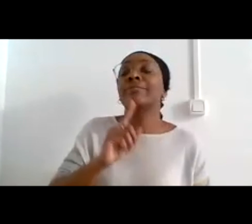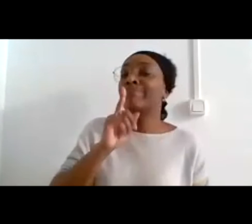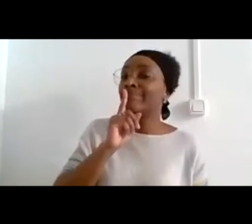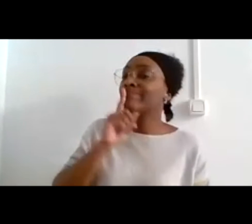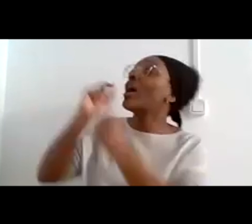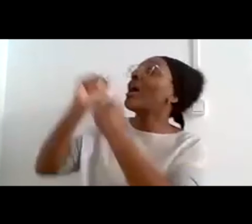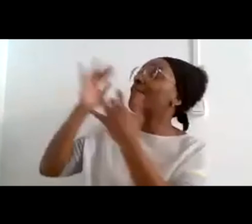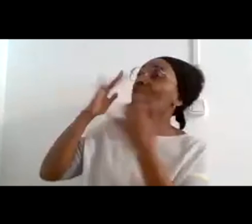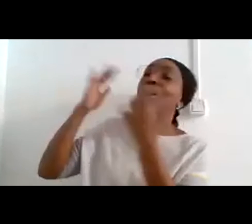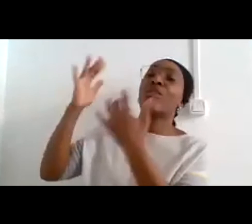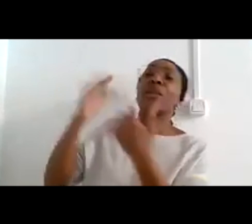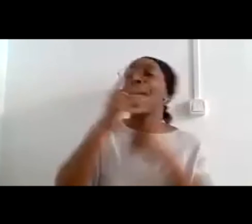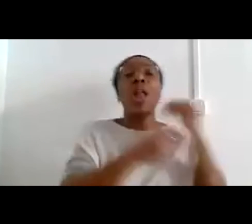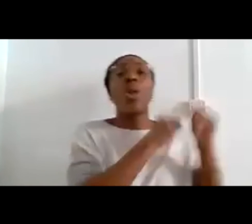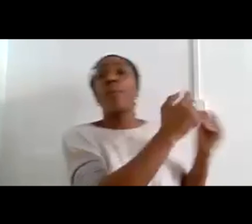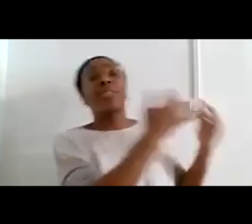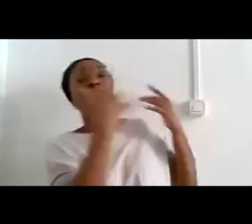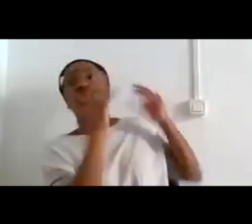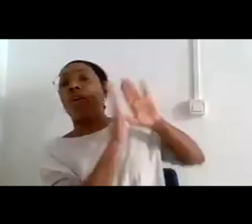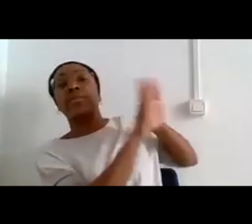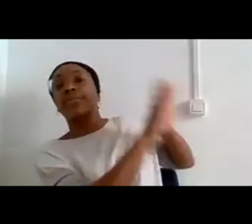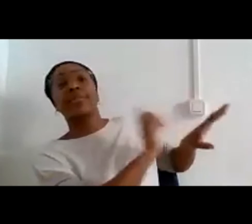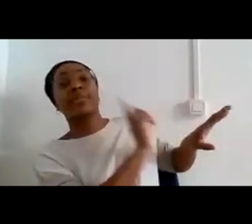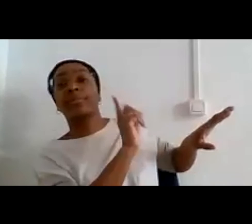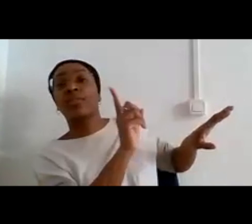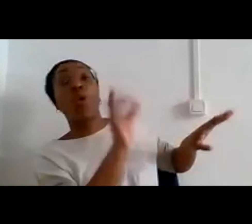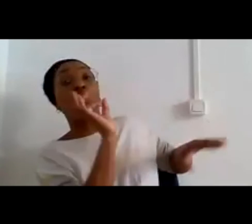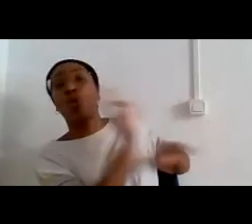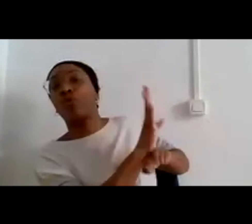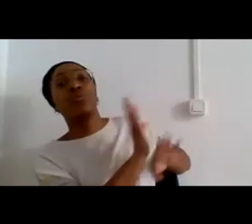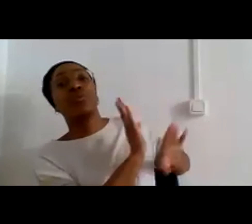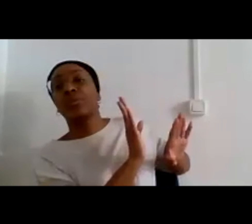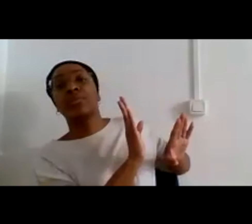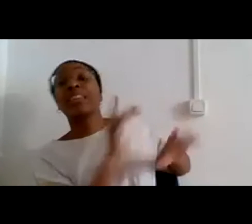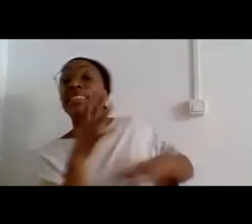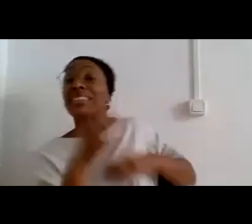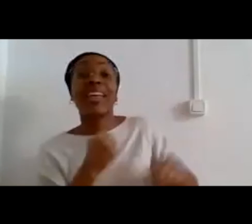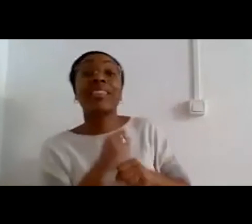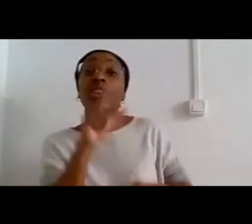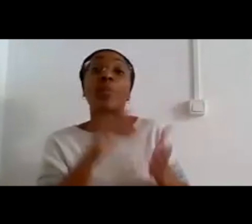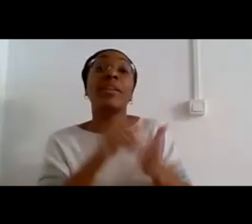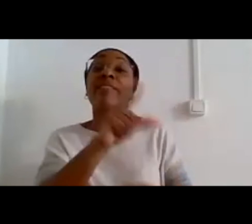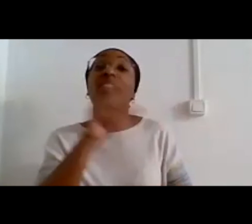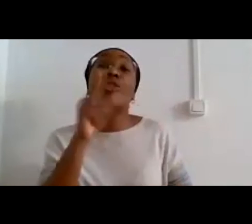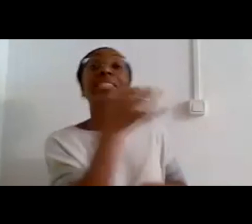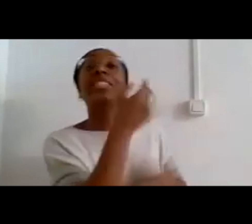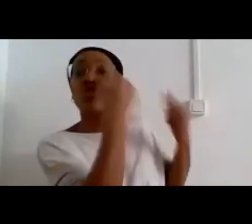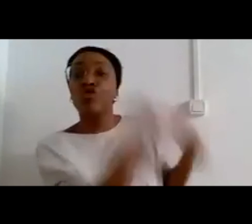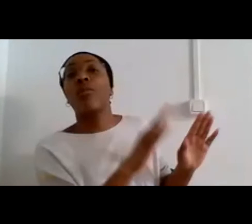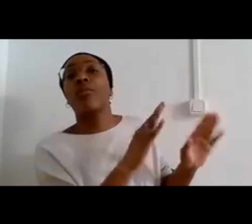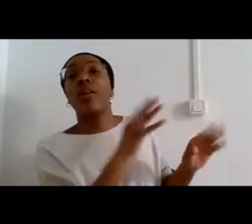lui. Non par le monde, frères et sœurs. Nous, on refuse, on dit non au monde cette année. Non à ces influences-là, à